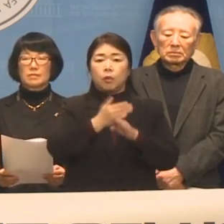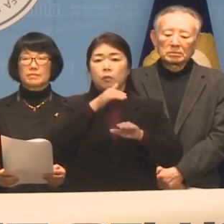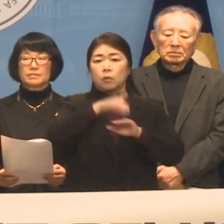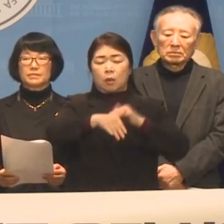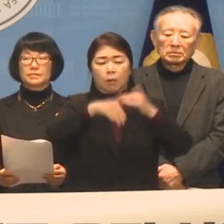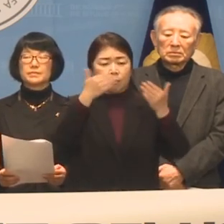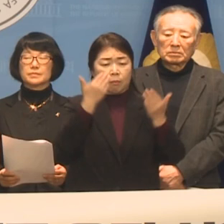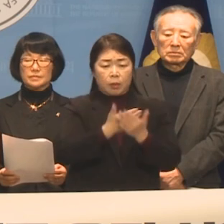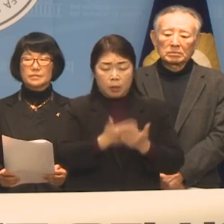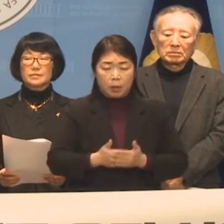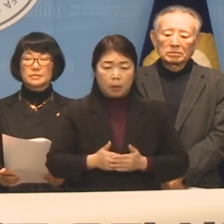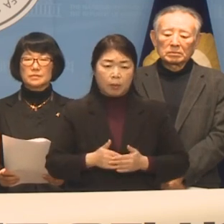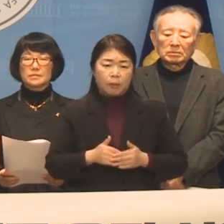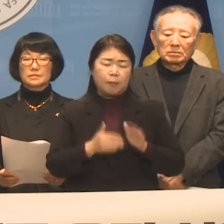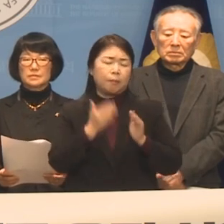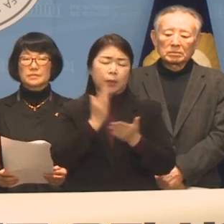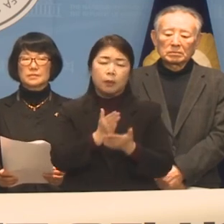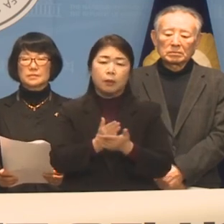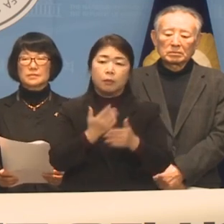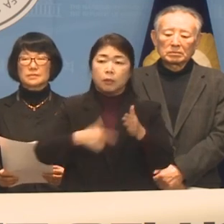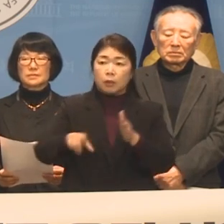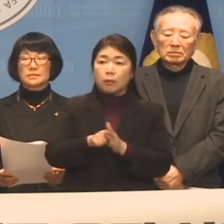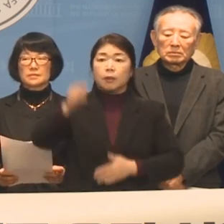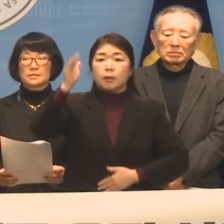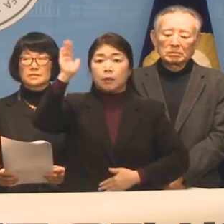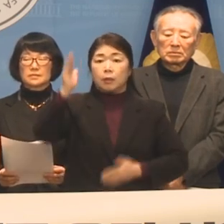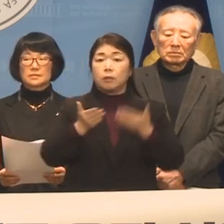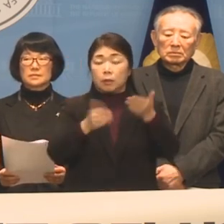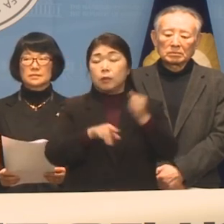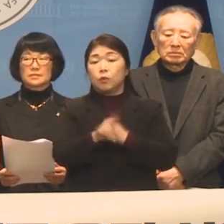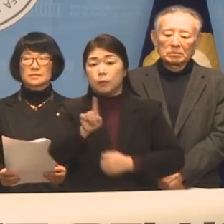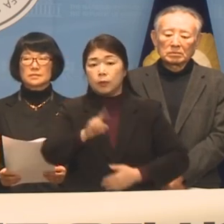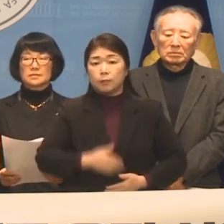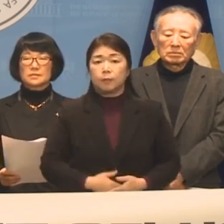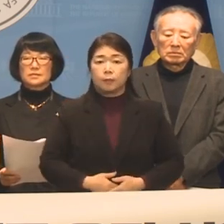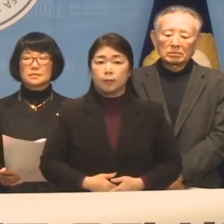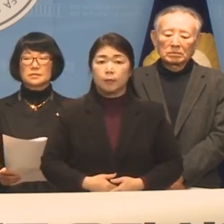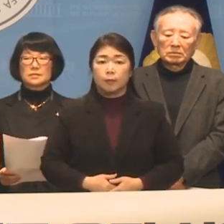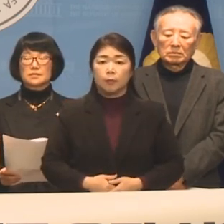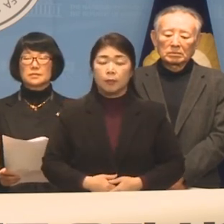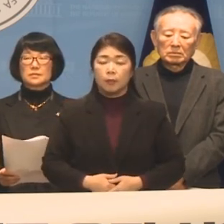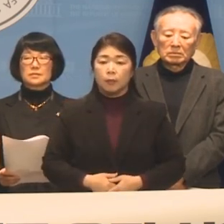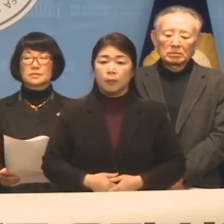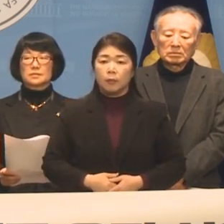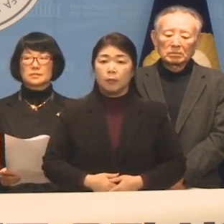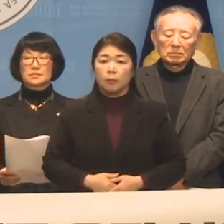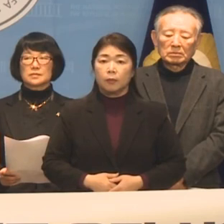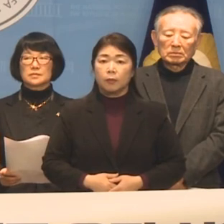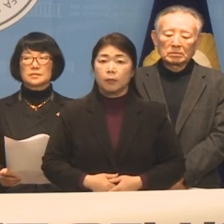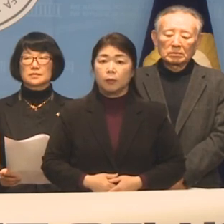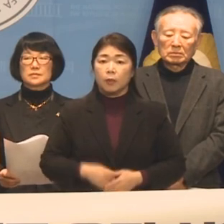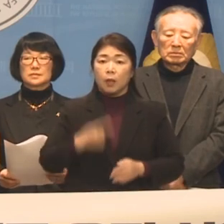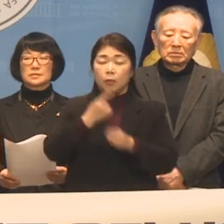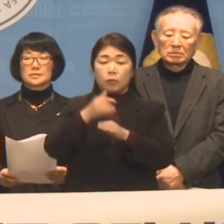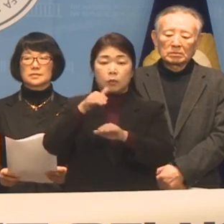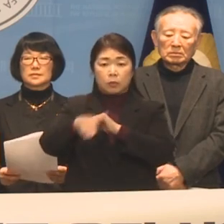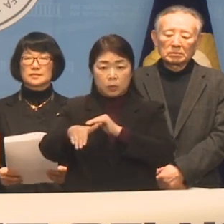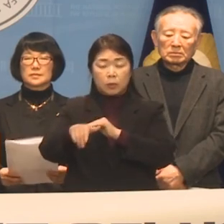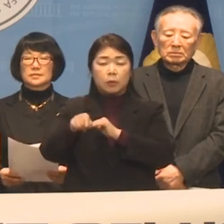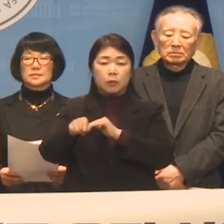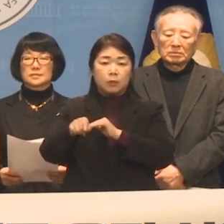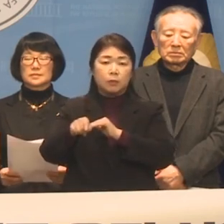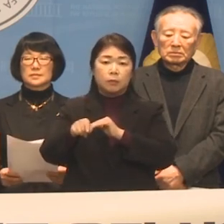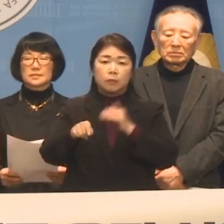막자고 지금 우리가 주장하는 데는 해야만 하고 있는데, 민주주의를